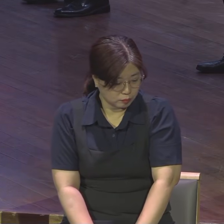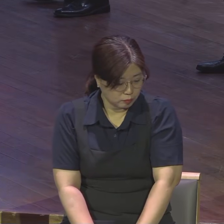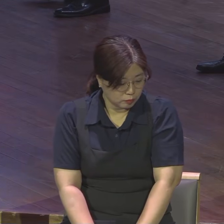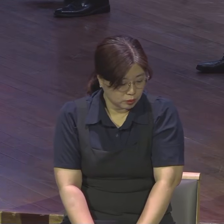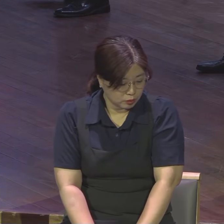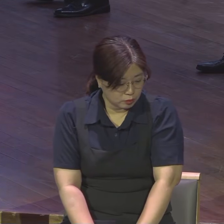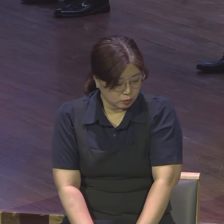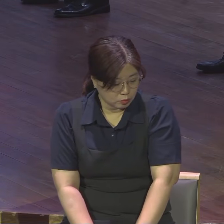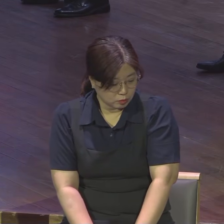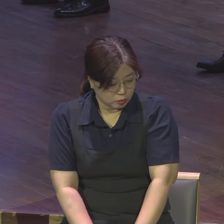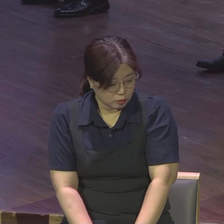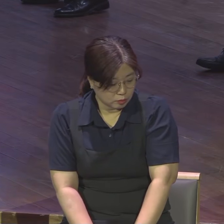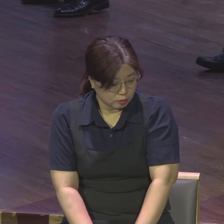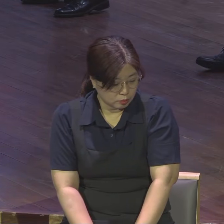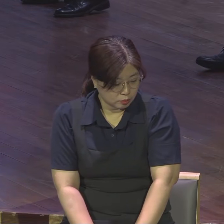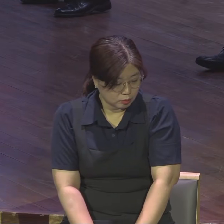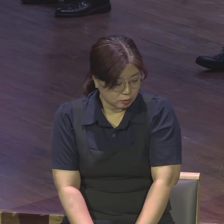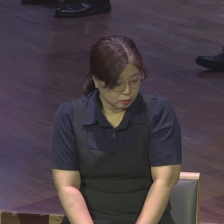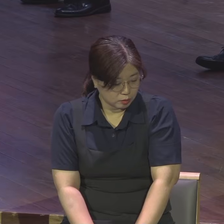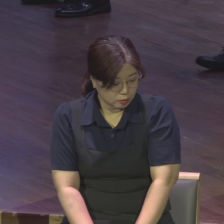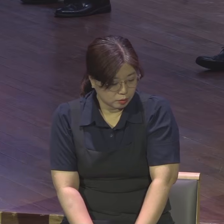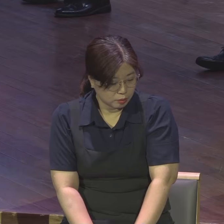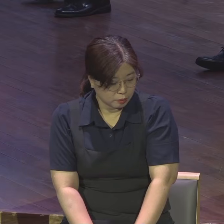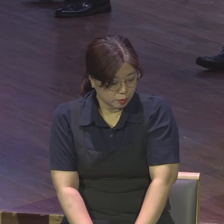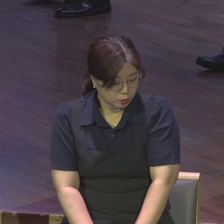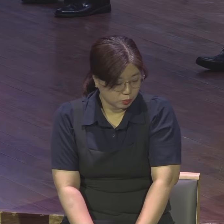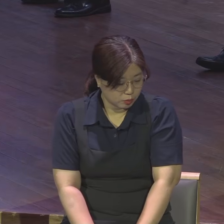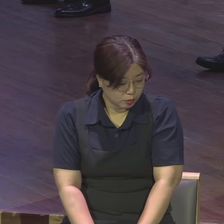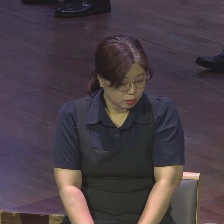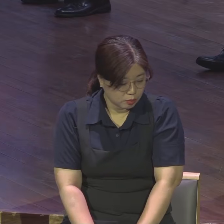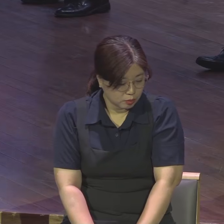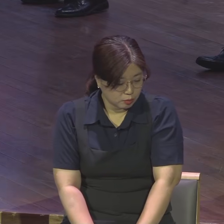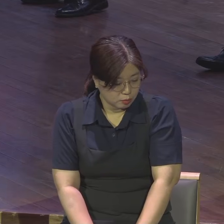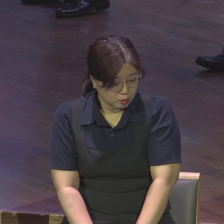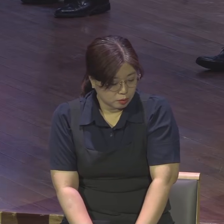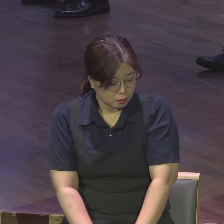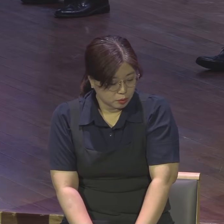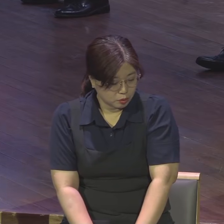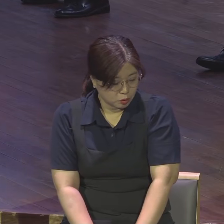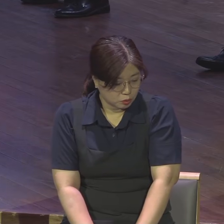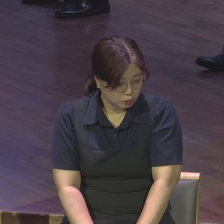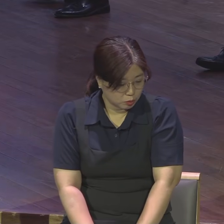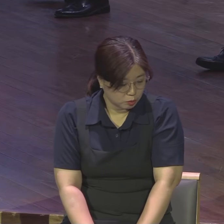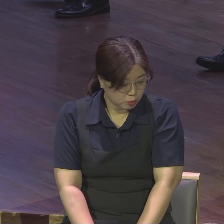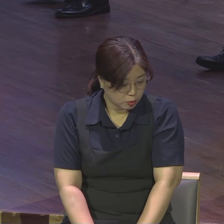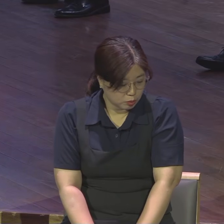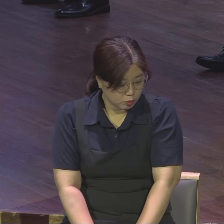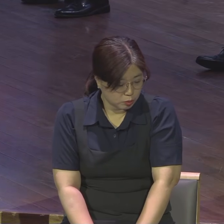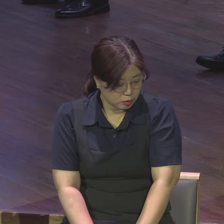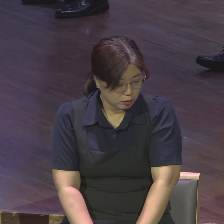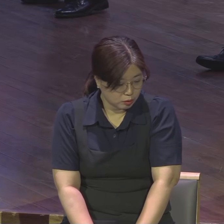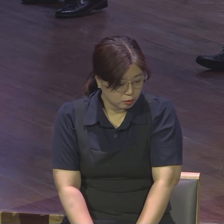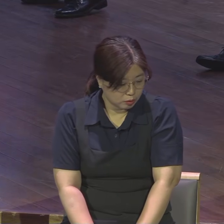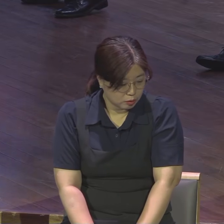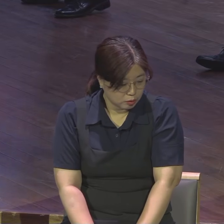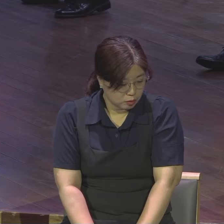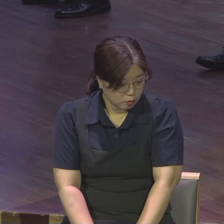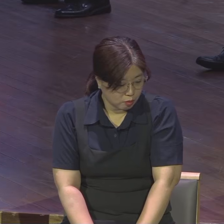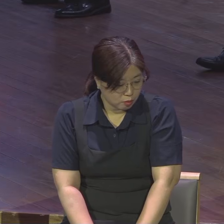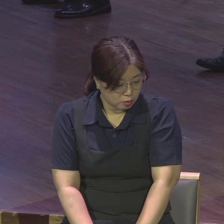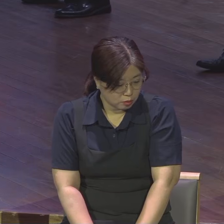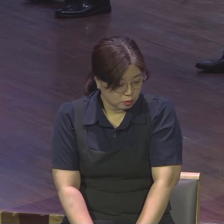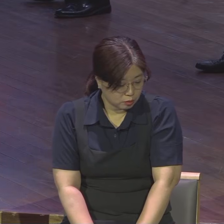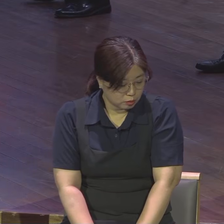질병, 정신적 질병 가지고 모든 것 나와서 참된 치유와 원래 형상을 회복하는 역사를 체험케 하여